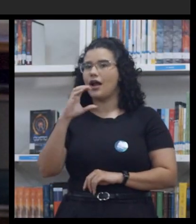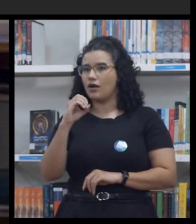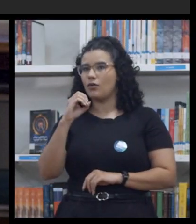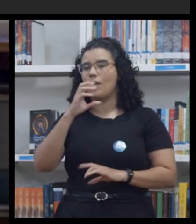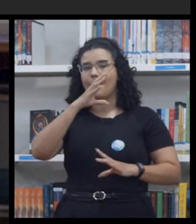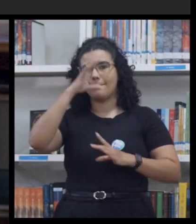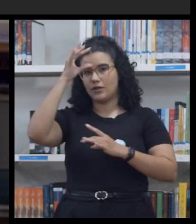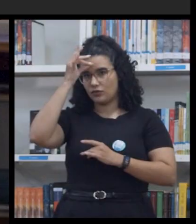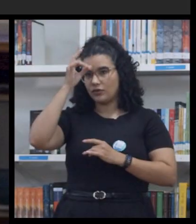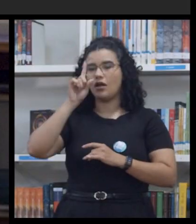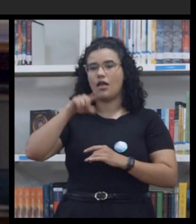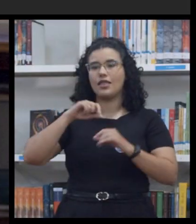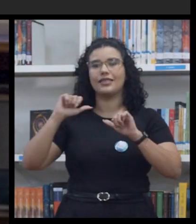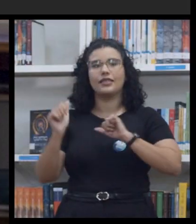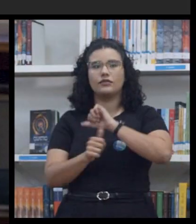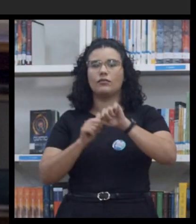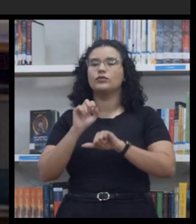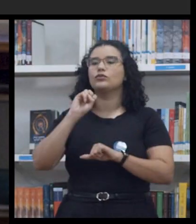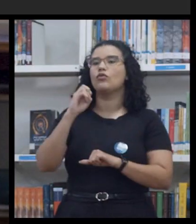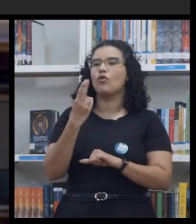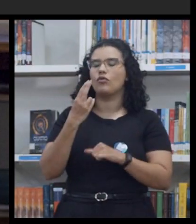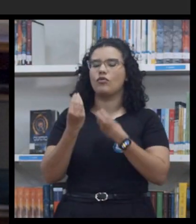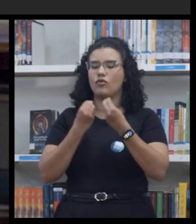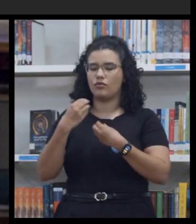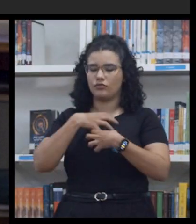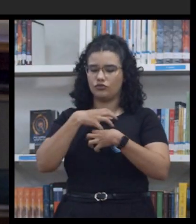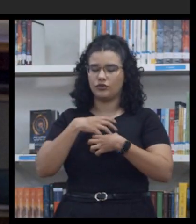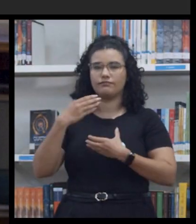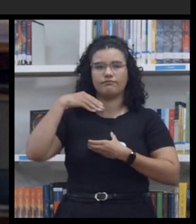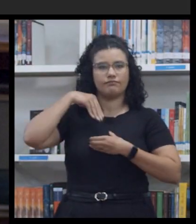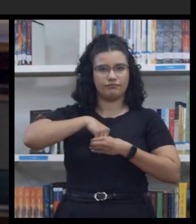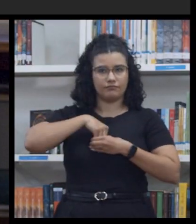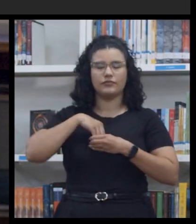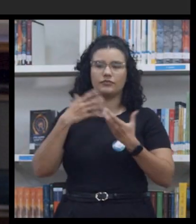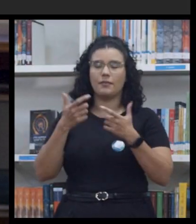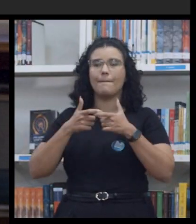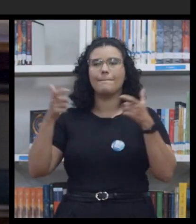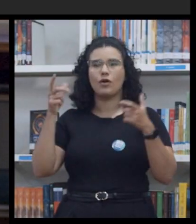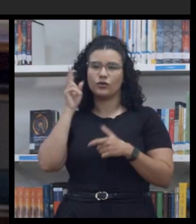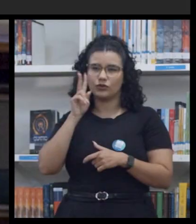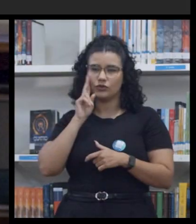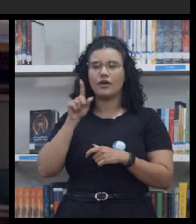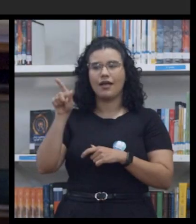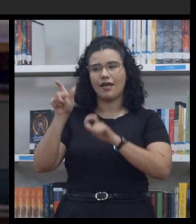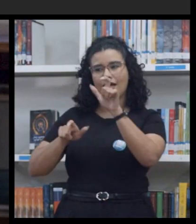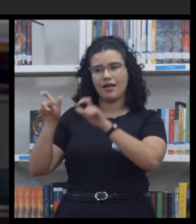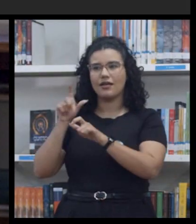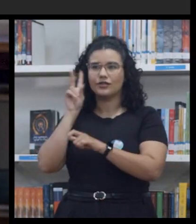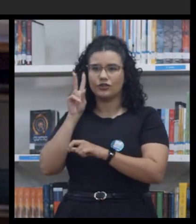personagem é a transformação ou a jornada interior. Na maioria das histórias, personagens principais